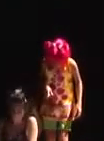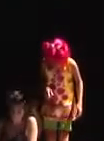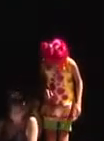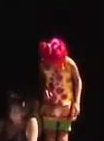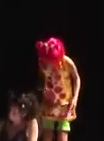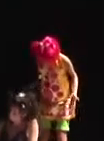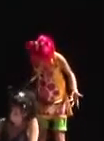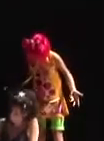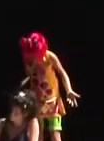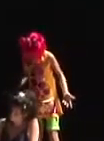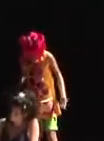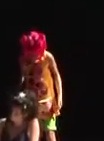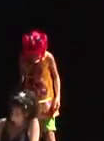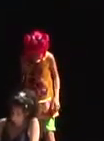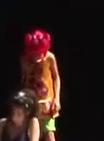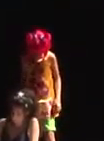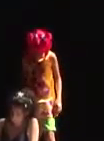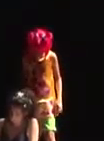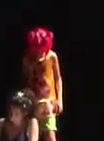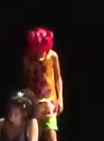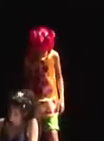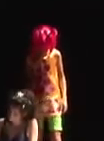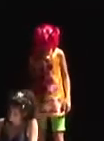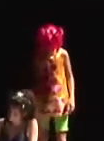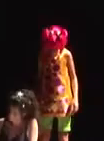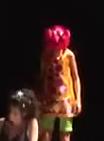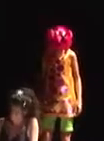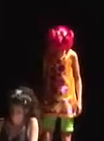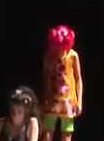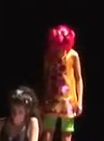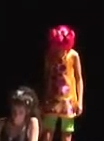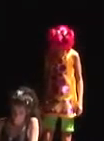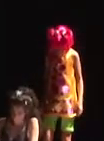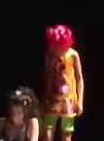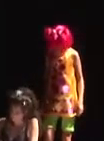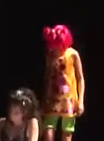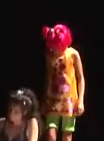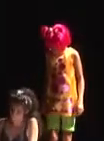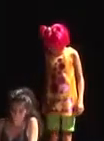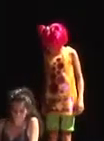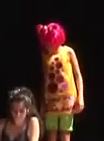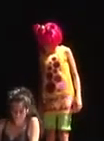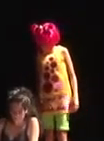Bonjour, qu'est-ce que tu lis ? La fille aux étoiles ne lui répond pas. Elle ne semble pas